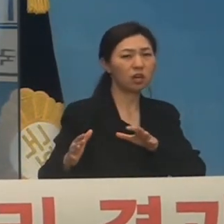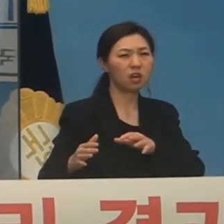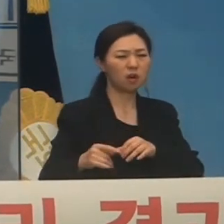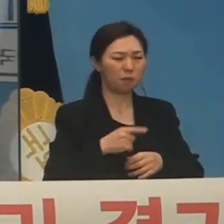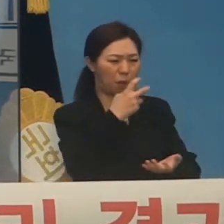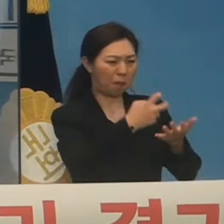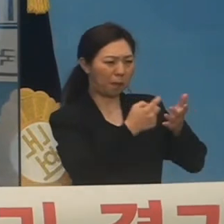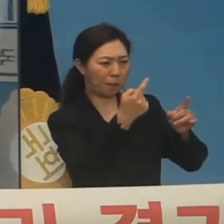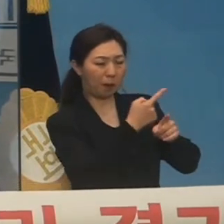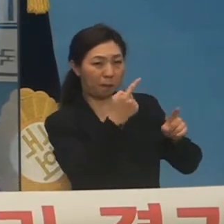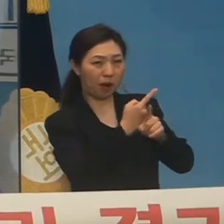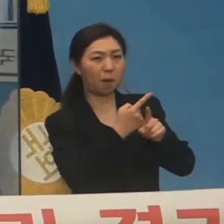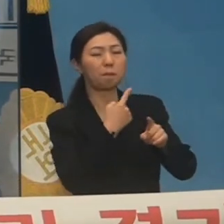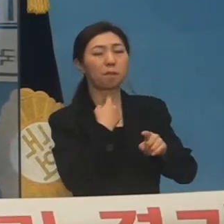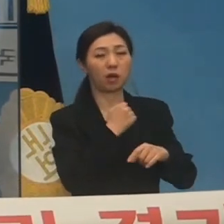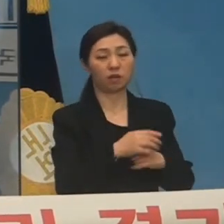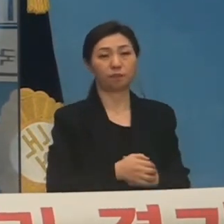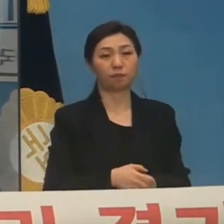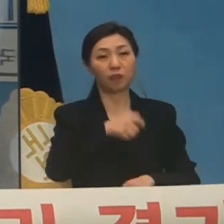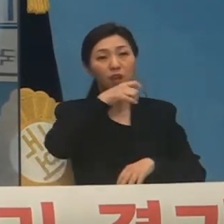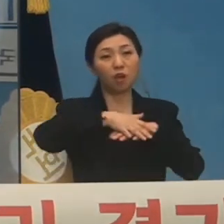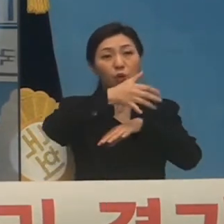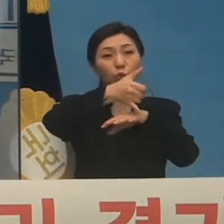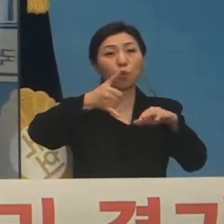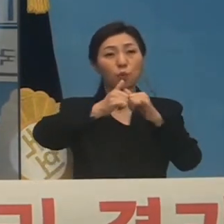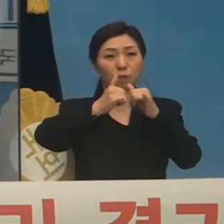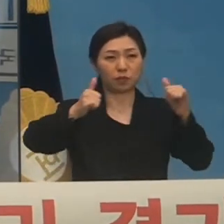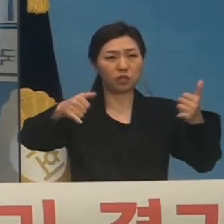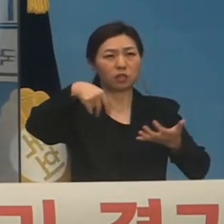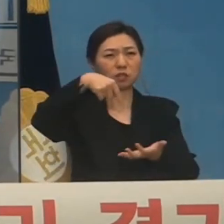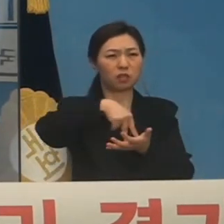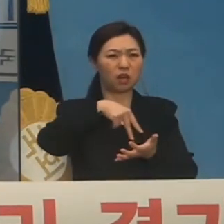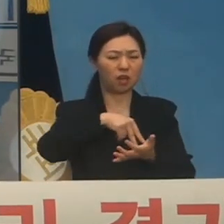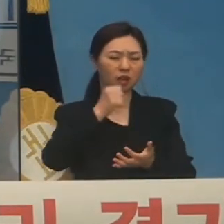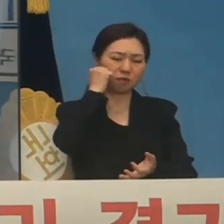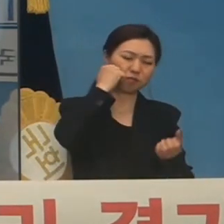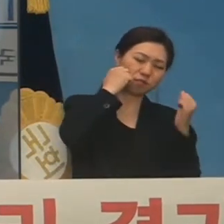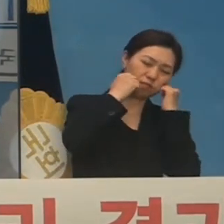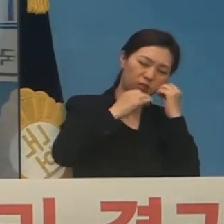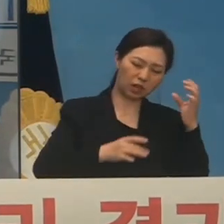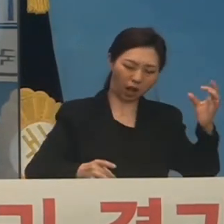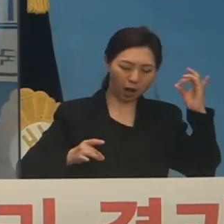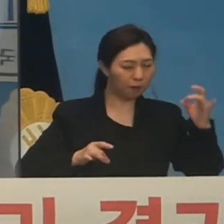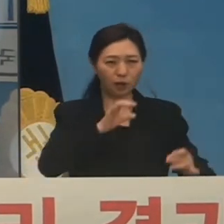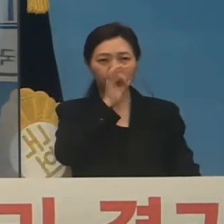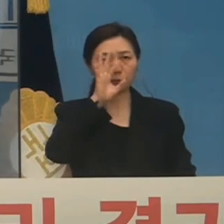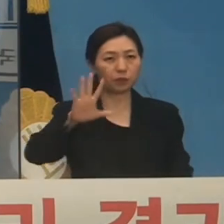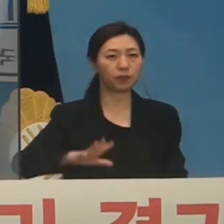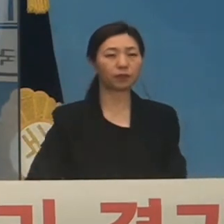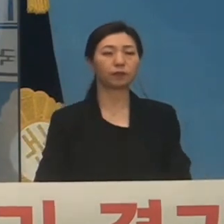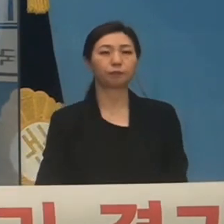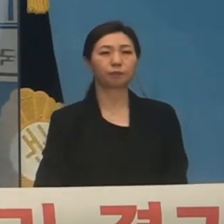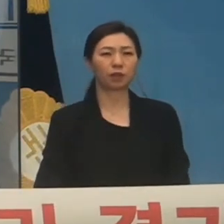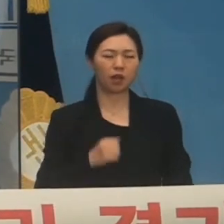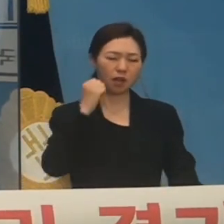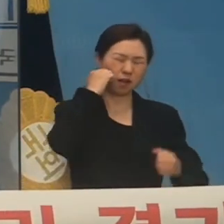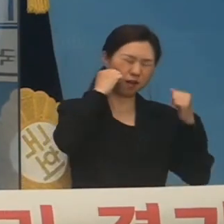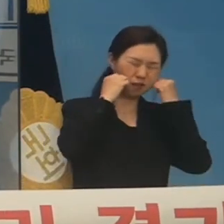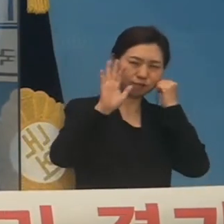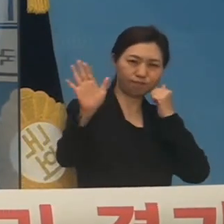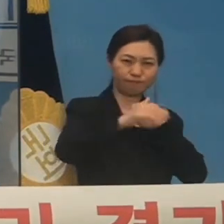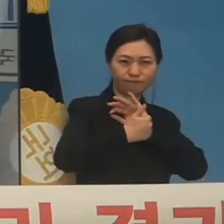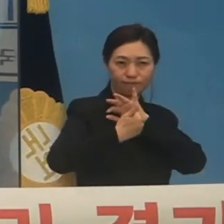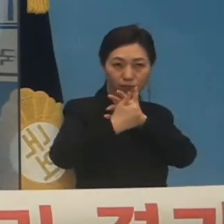있습니다. 우리 농민들 더 이상 이렇게 당하고만 있을 수 없습니다. 아니 당하지